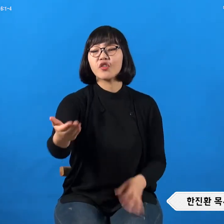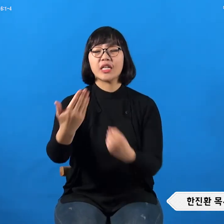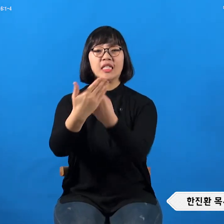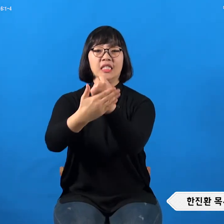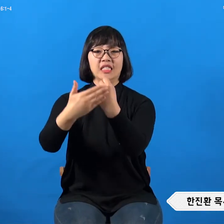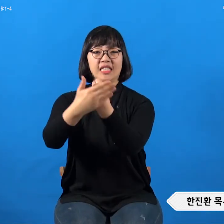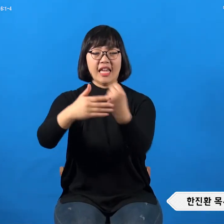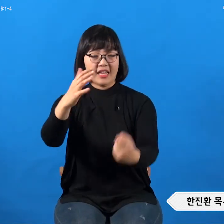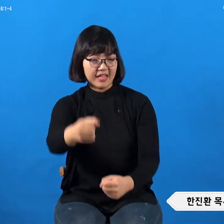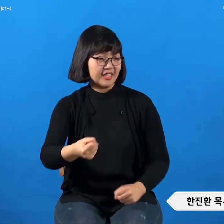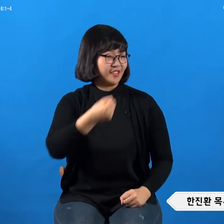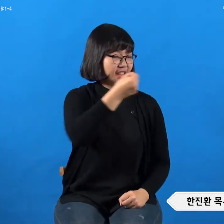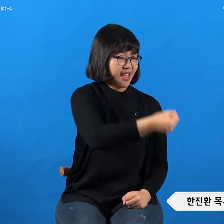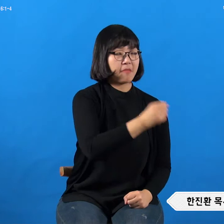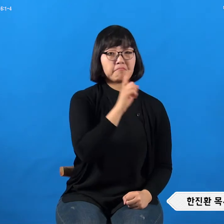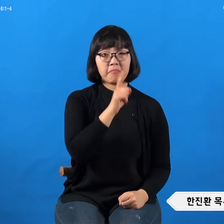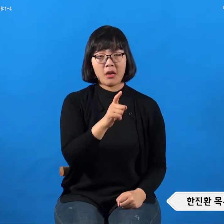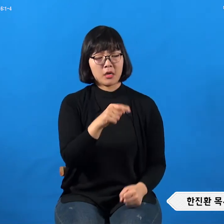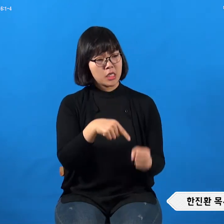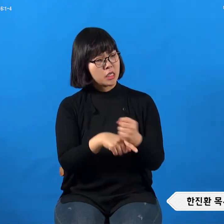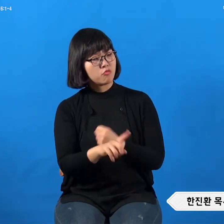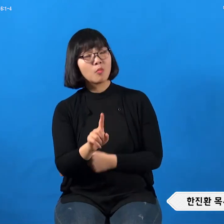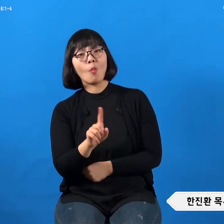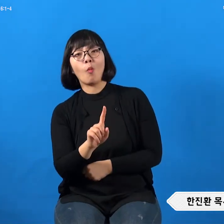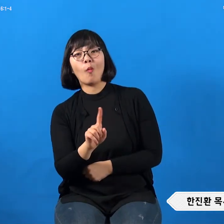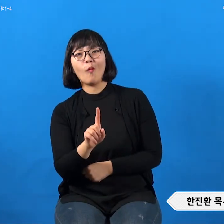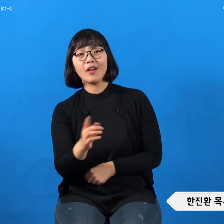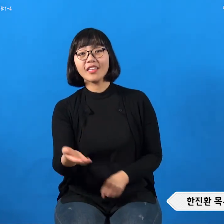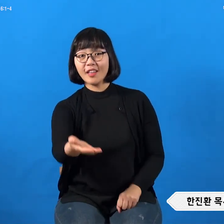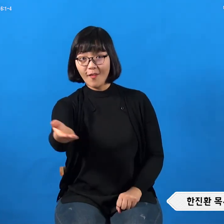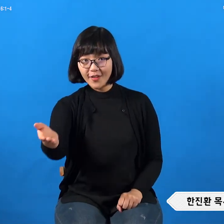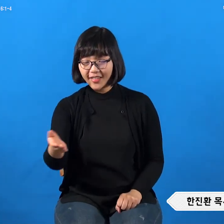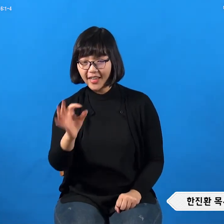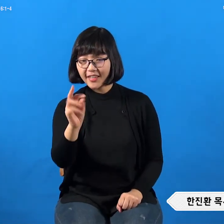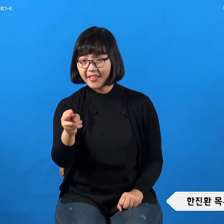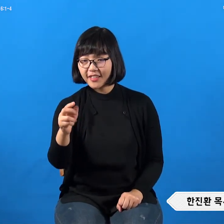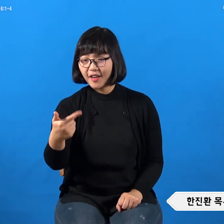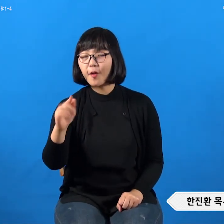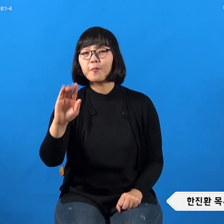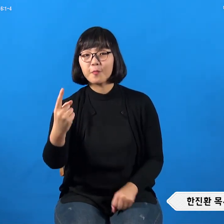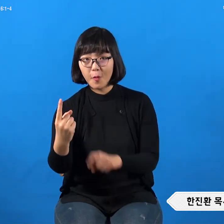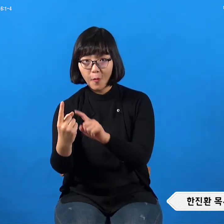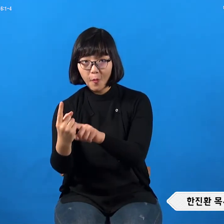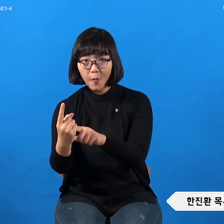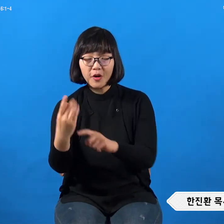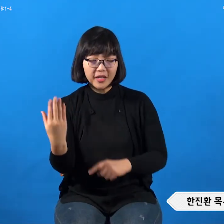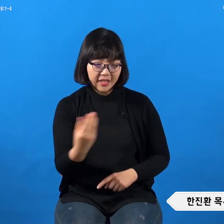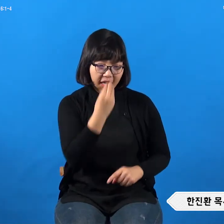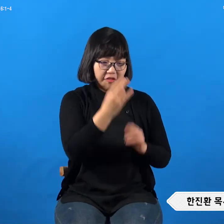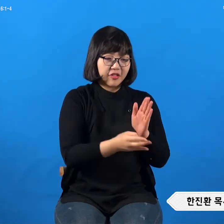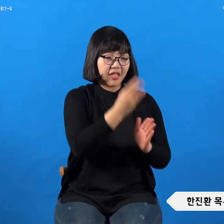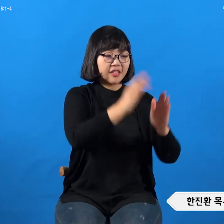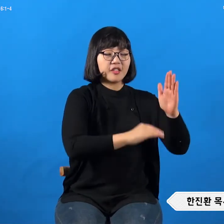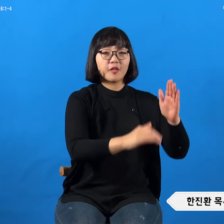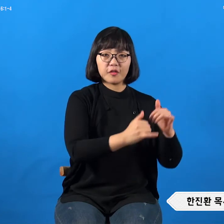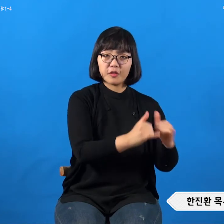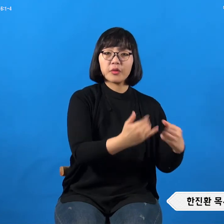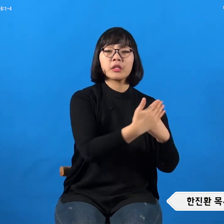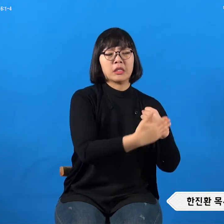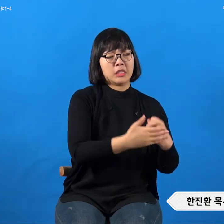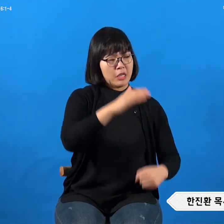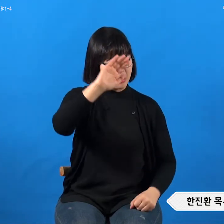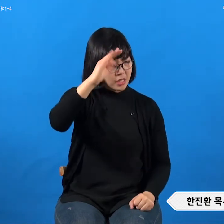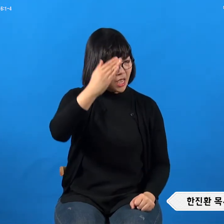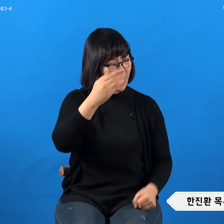가지고 간다 했습니다. 그 말은 너희가 하는 연보가 예루살렘 교인들에게 은혜가 된다, 그런 뜻일